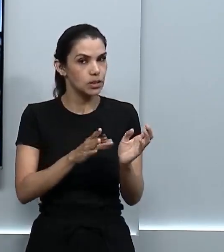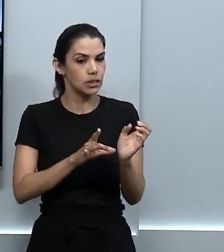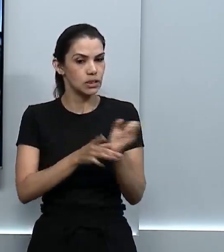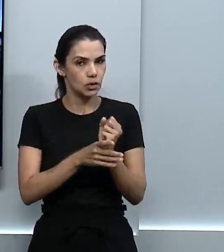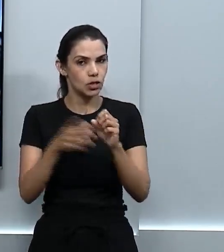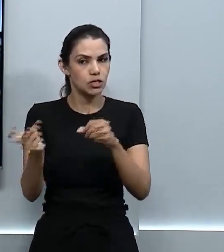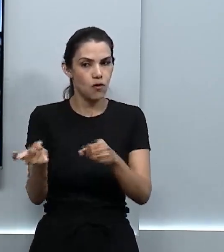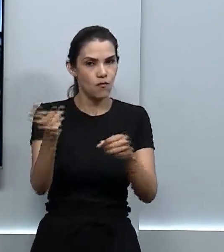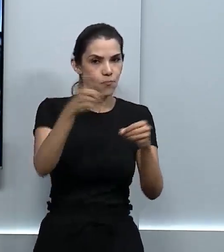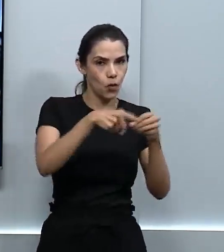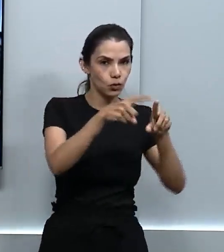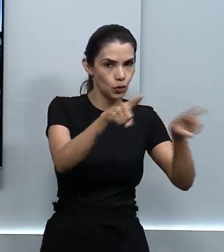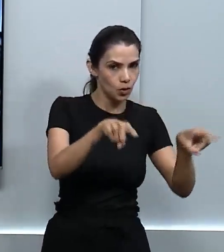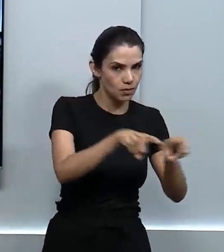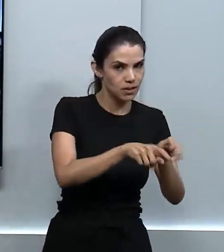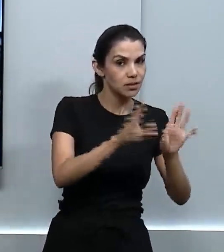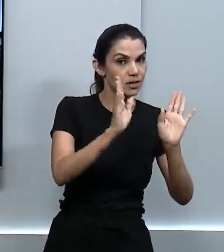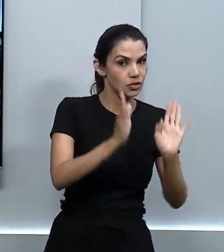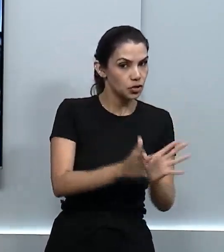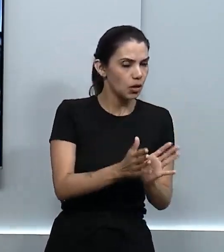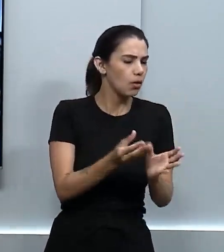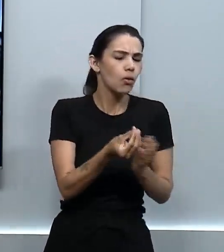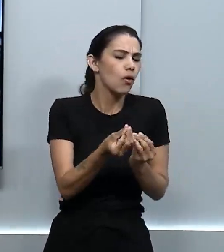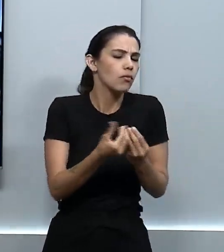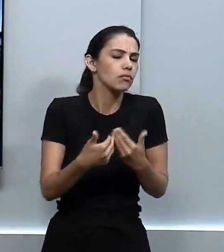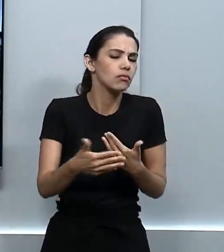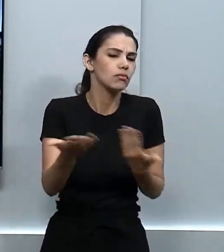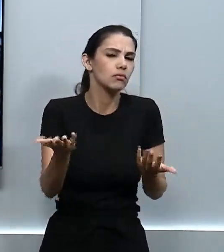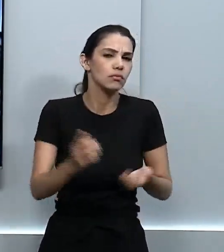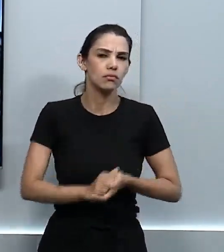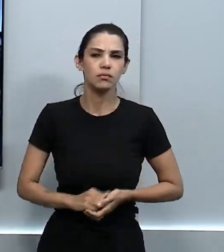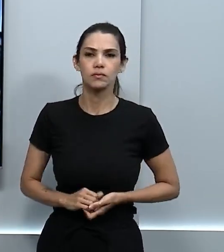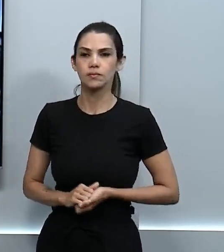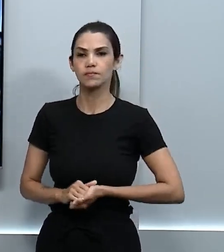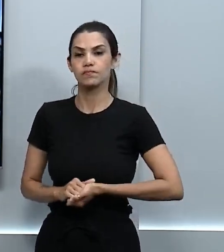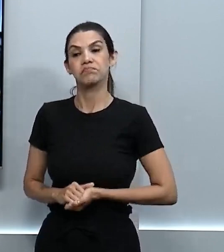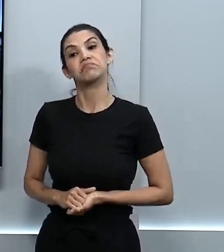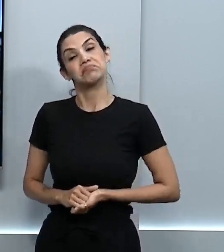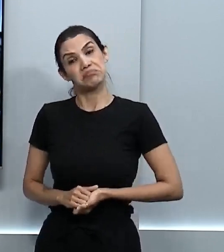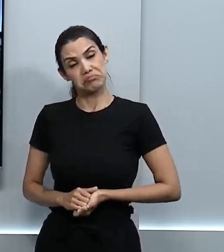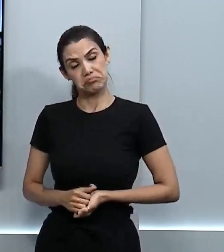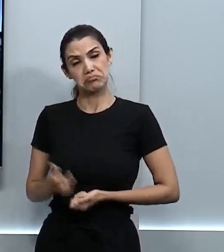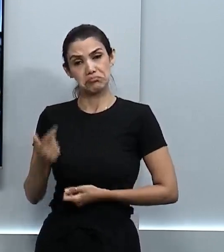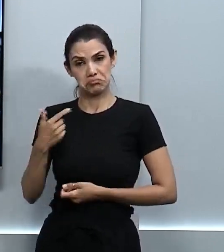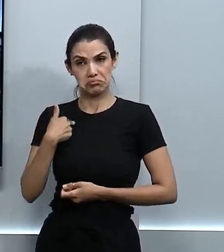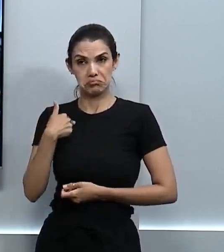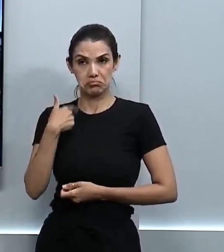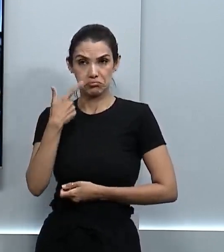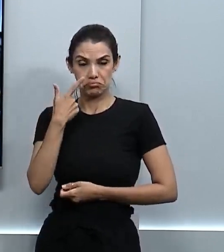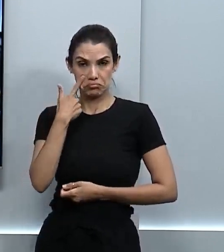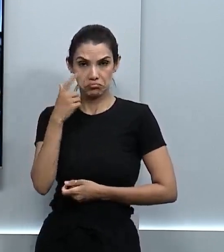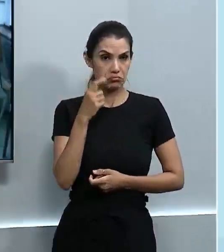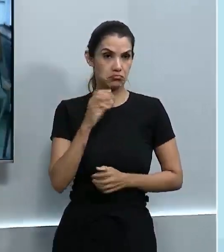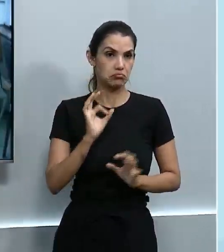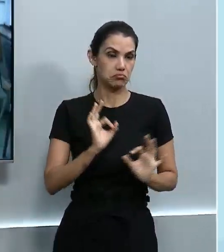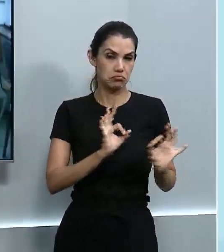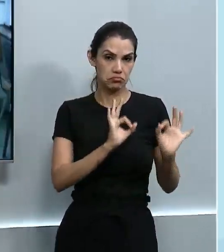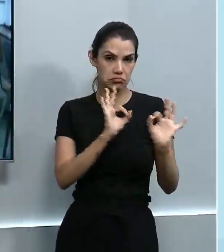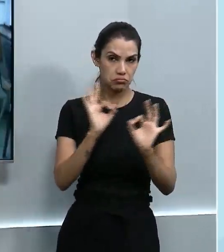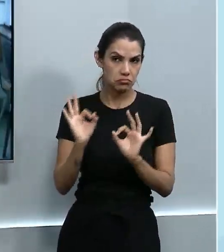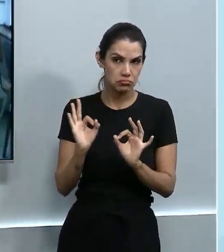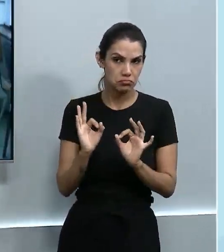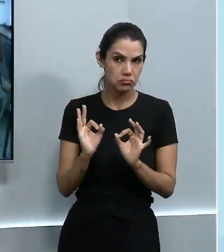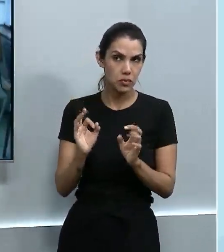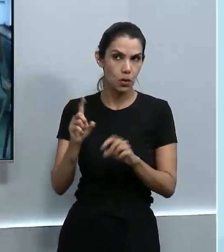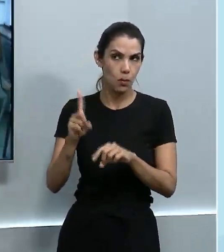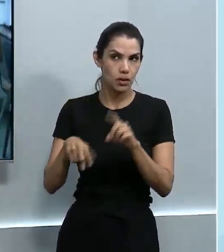eles foram devolvidos. Bom, até onde eu acompanho, eu não sei exatamente onde que esses materiais